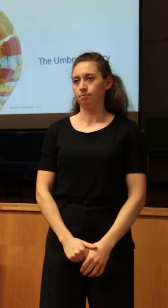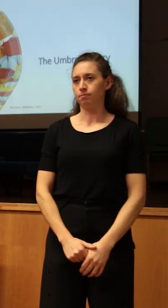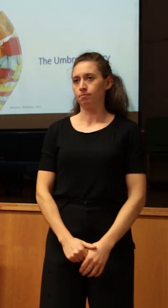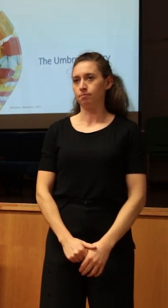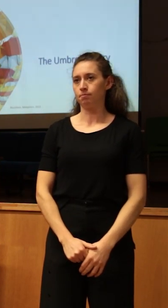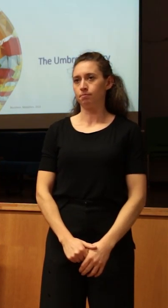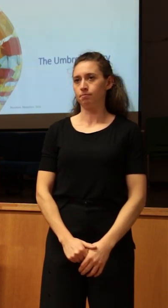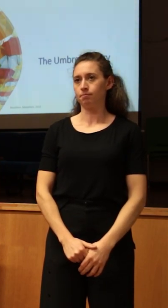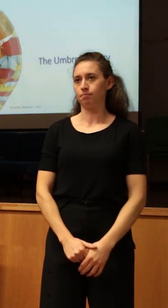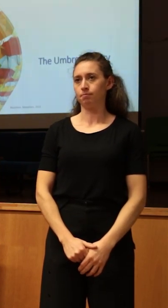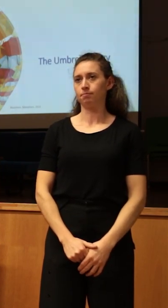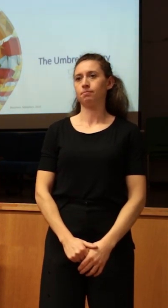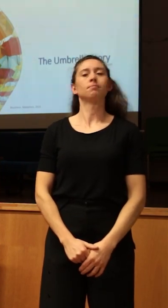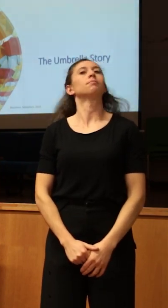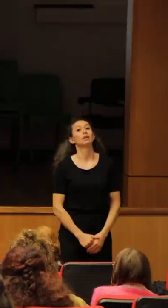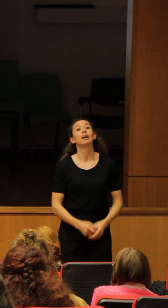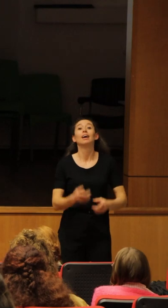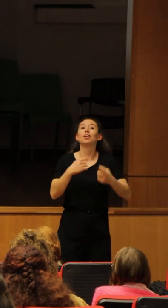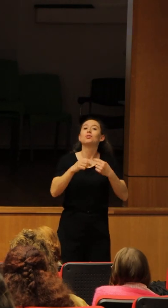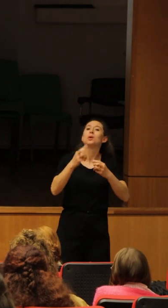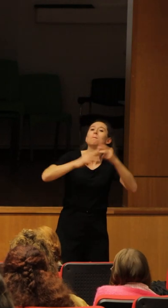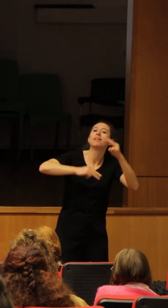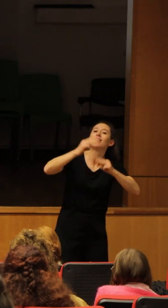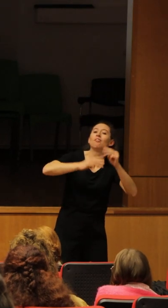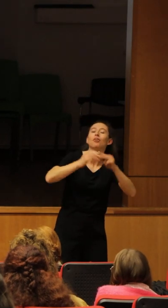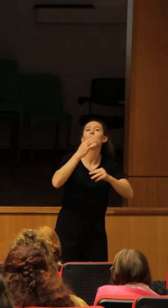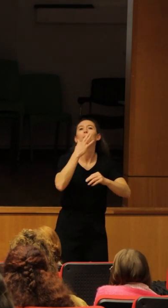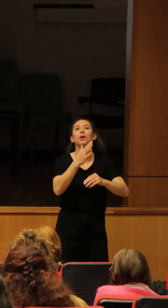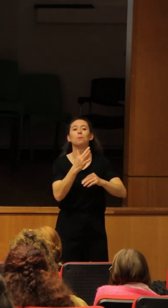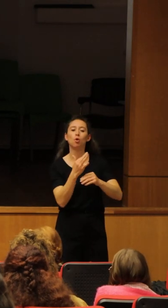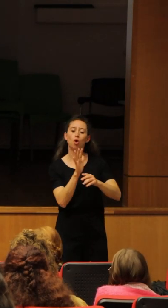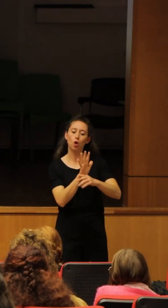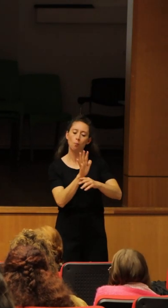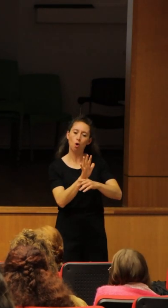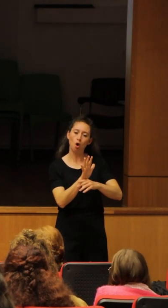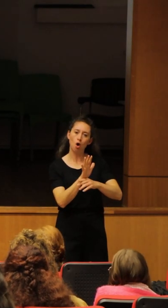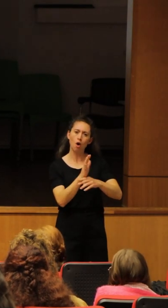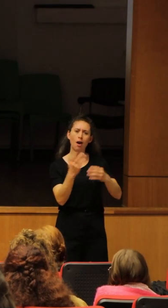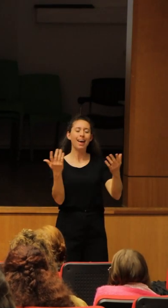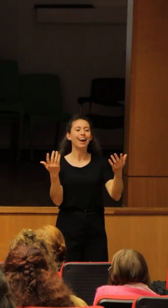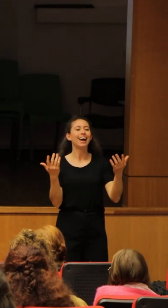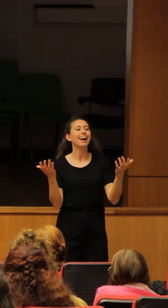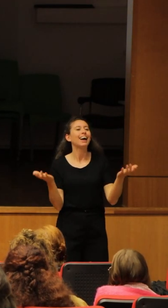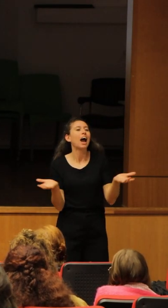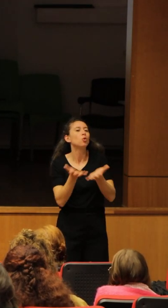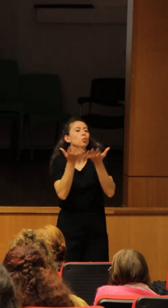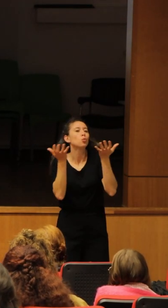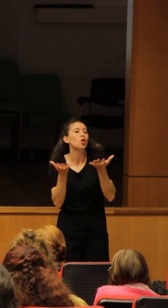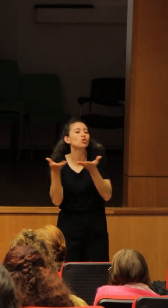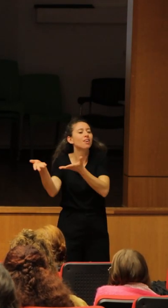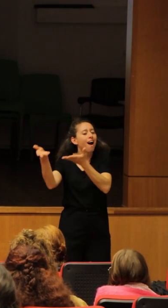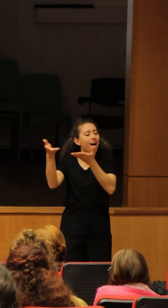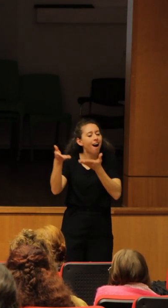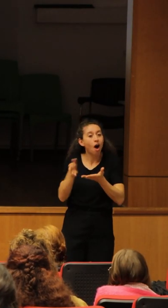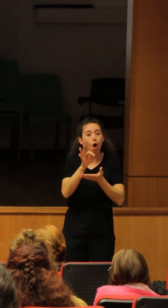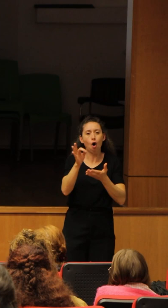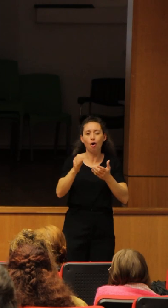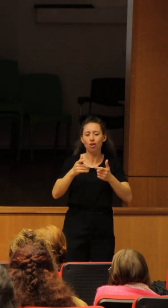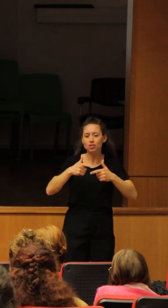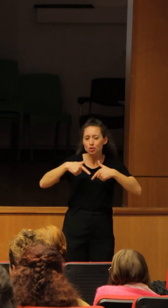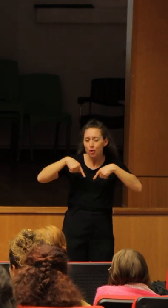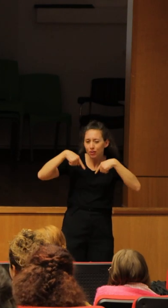Africa or in Antarctica. Por eso las metáforas como una calurosa recepción o una calurosa sonrisa